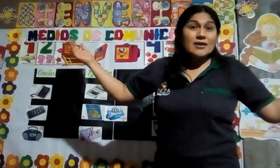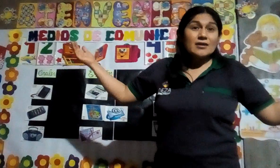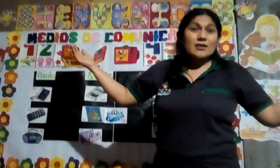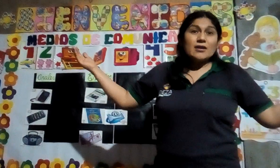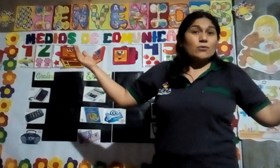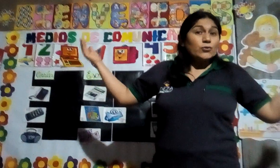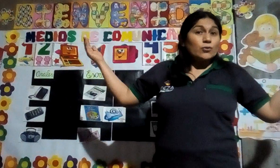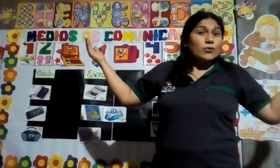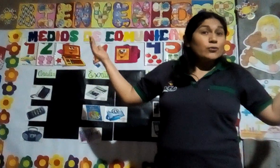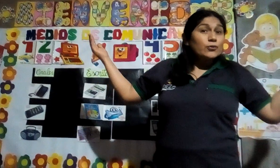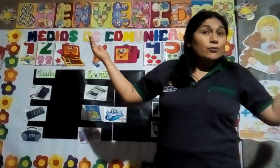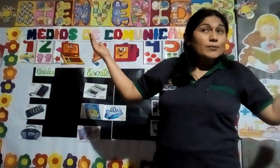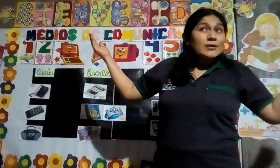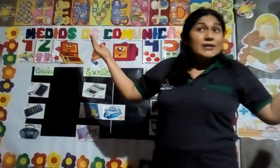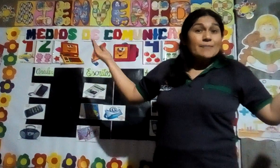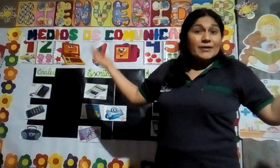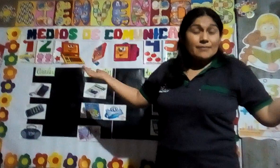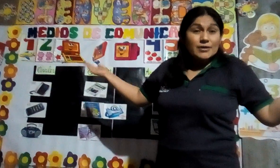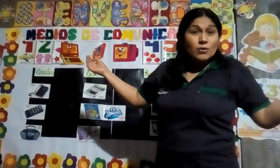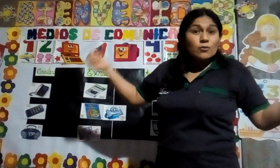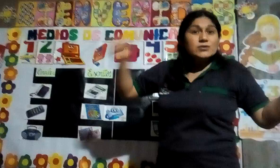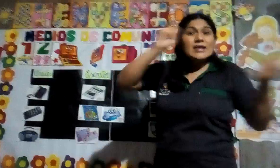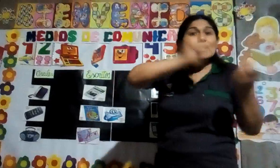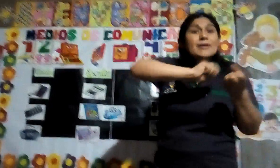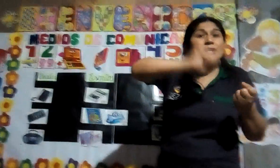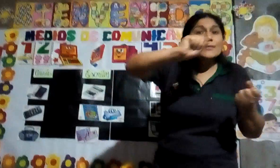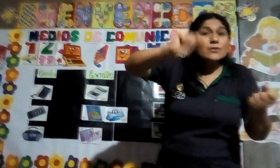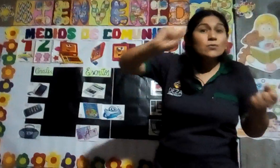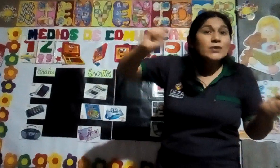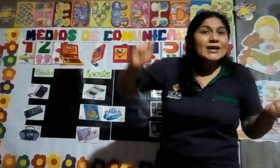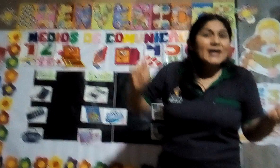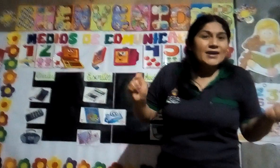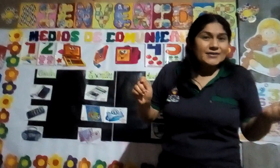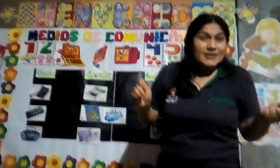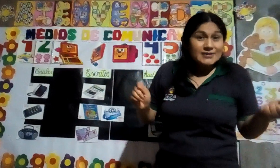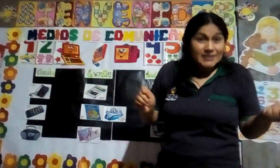tienen en otro departamento, ustedes le van a escribir una carta, ¿sí?